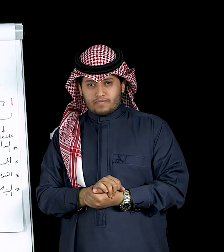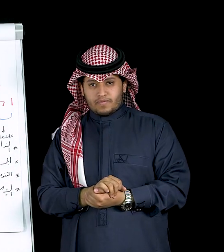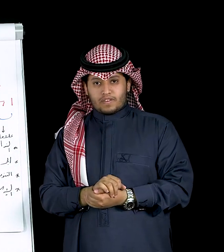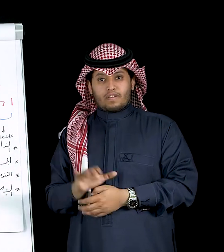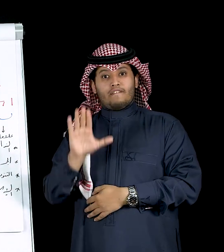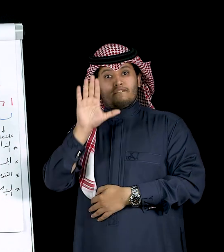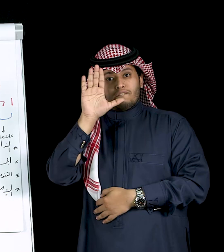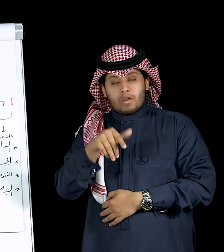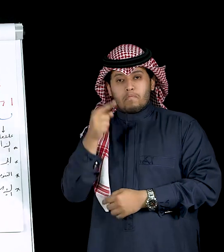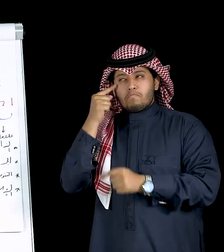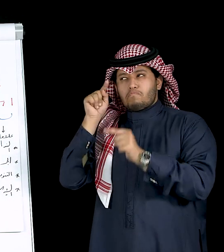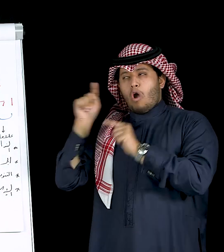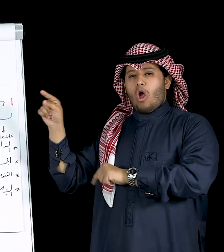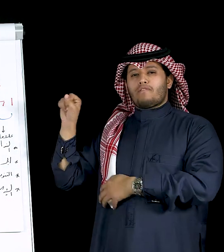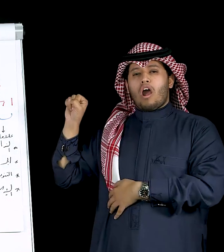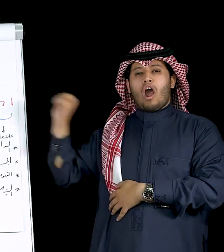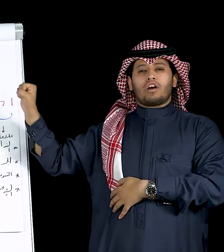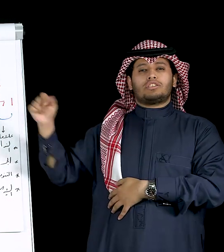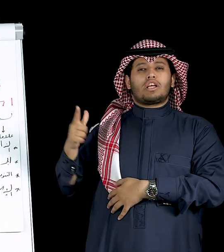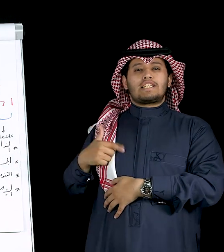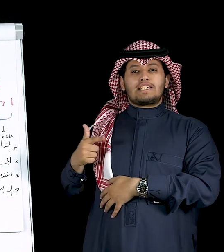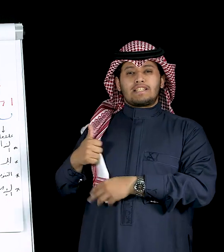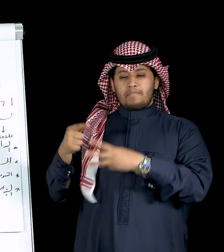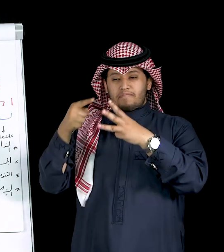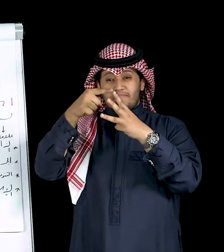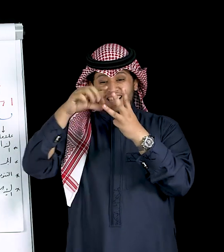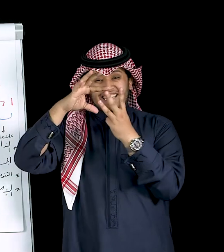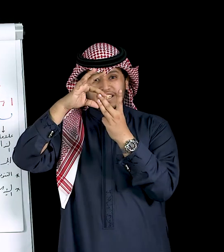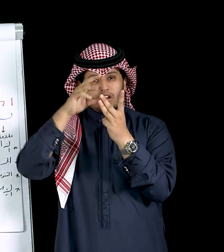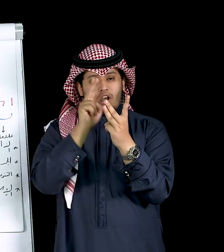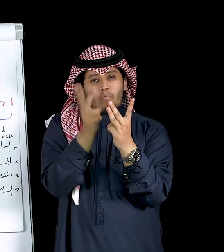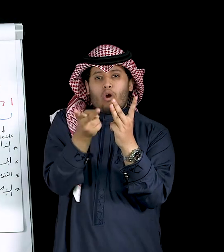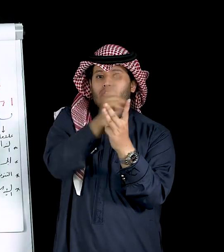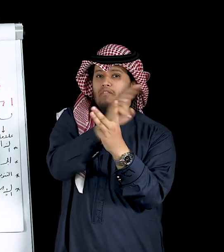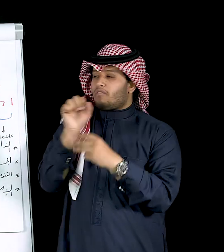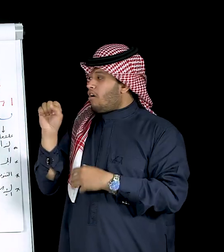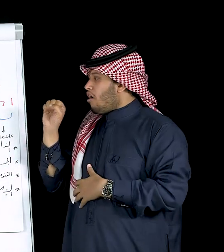ولها علامات تميزها عن نقيضيها من أقسام الكلمة.